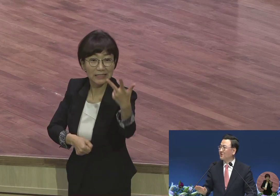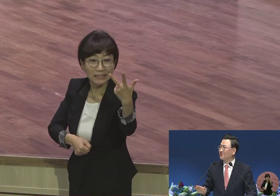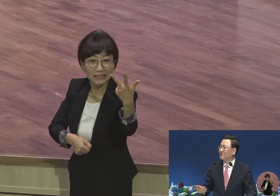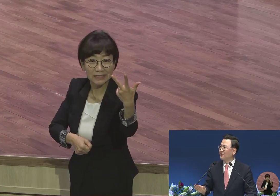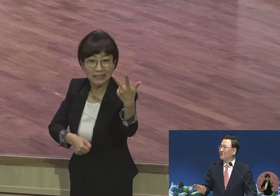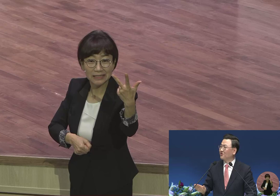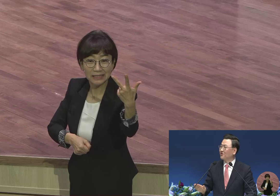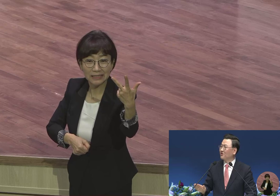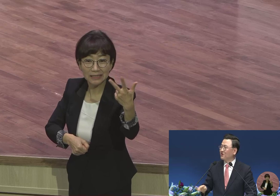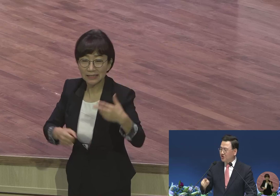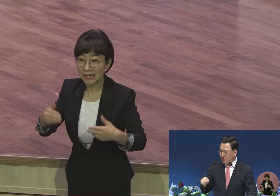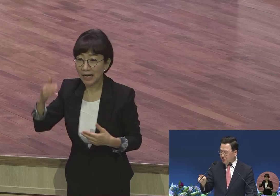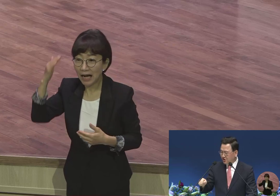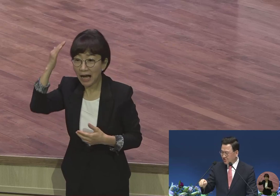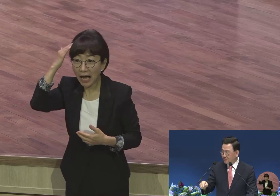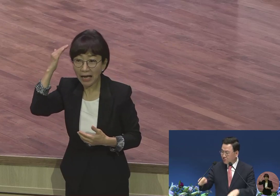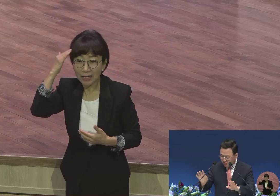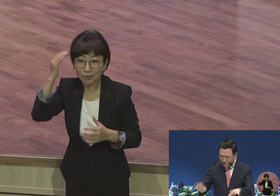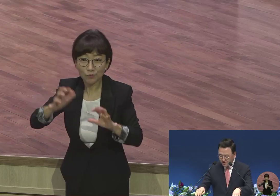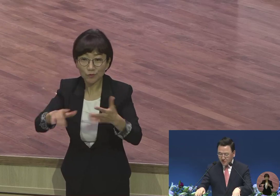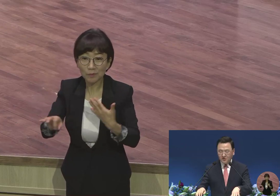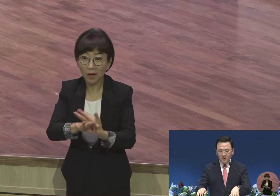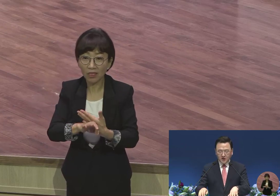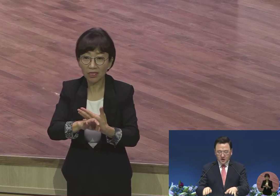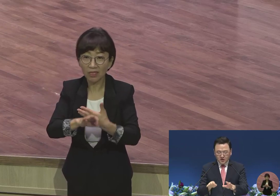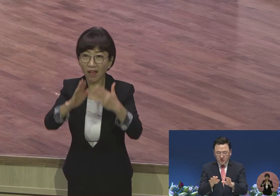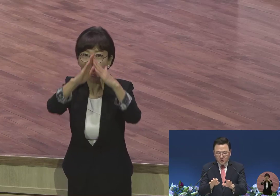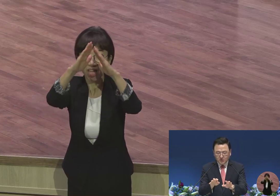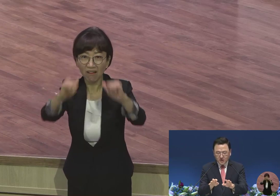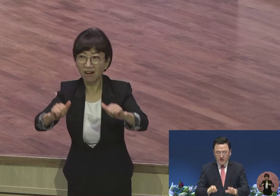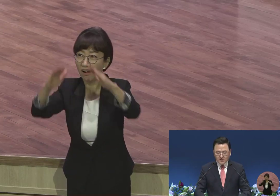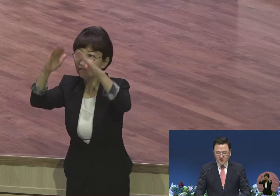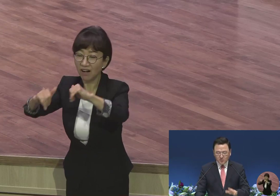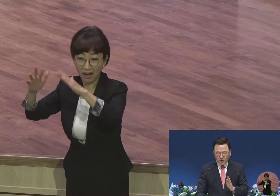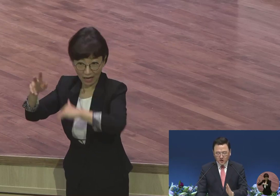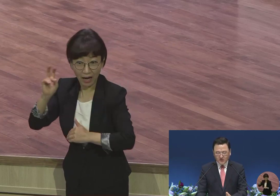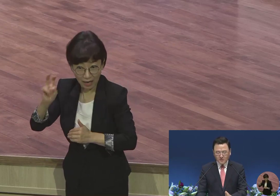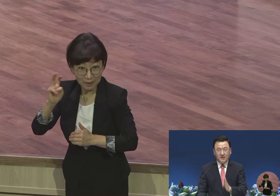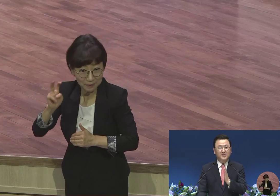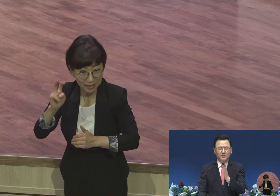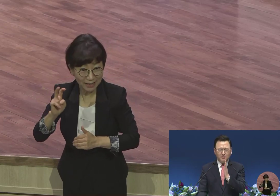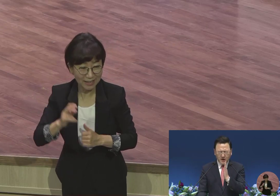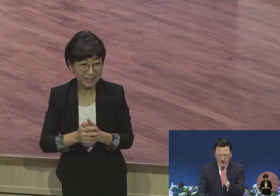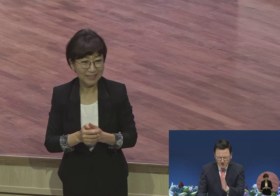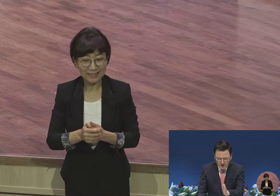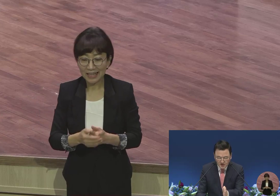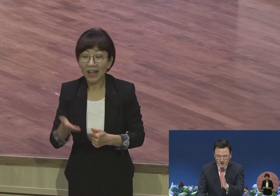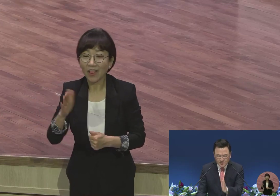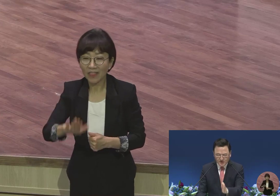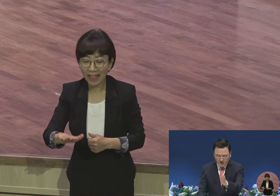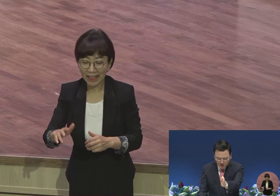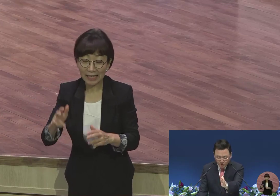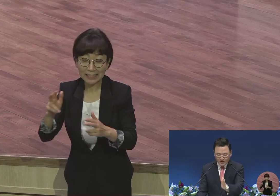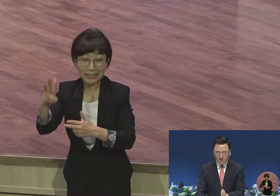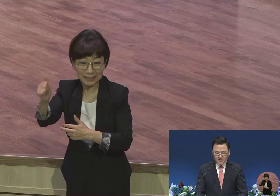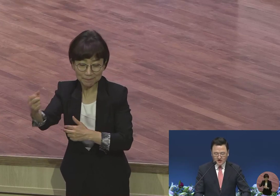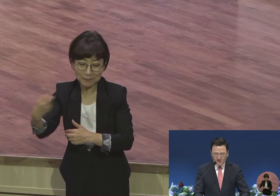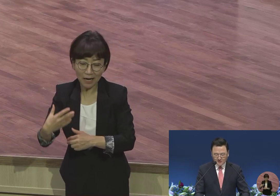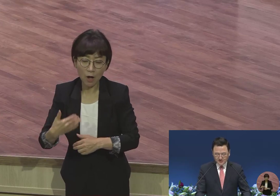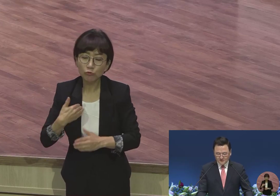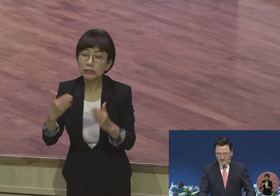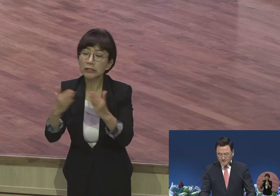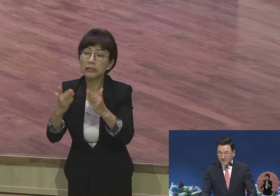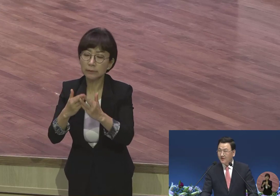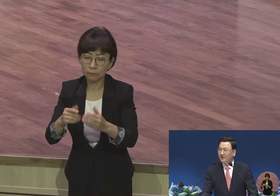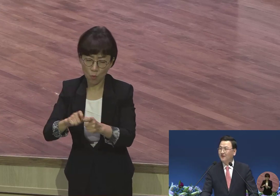설계가 없어요. 7.1은 무너지는 거예요. 그 전에 사장님 뭐라고 했냐면 이 집이 100년 된 집입니다. 계속